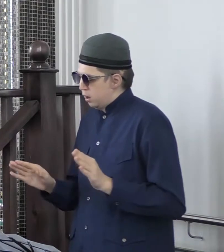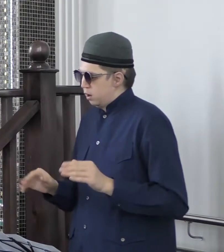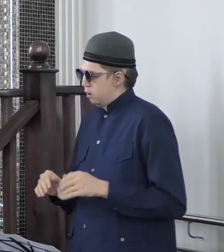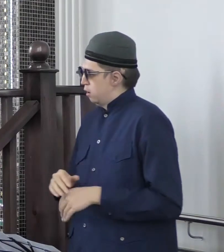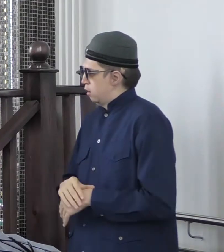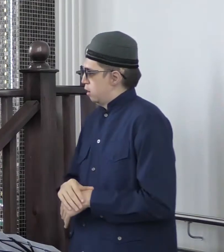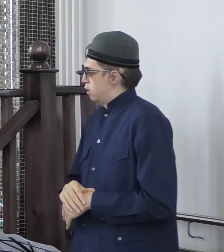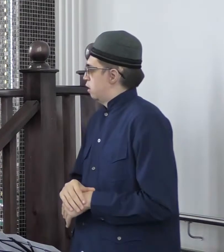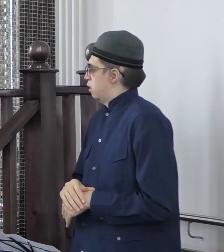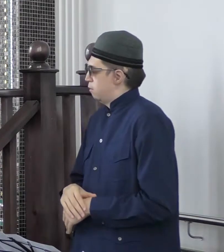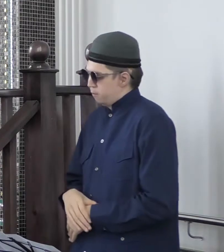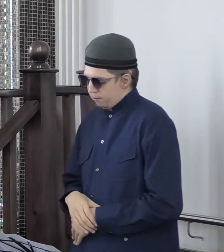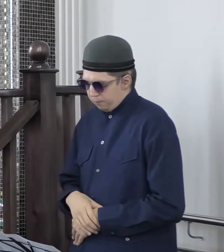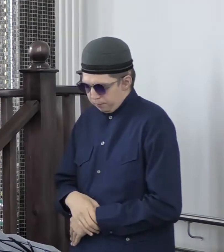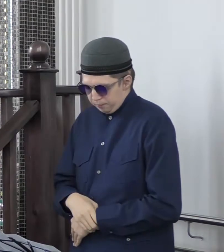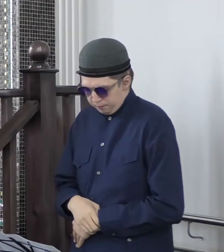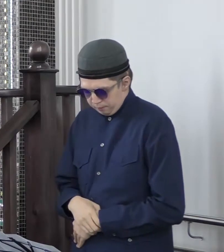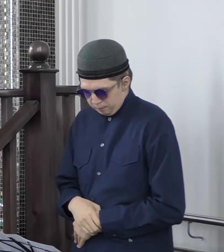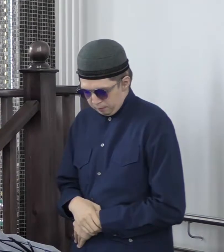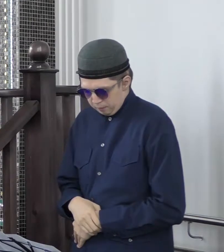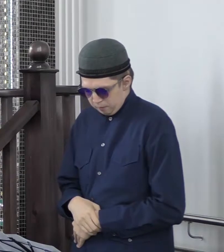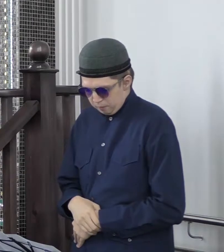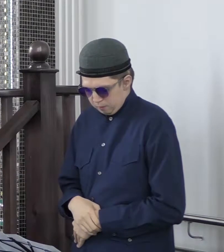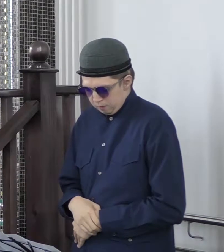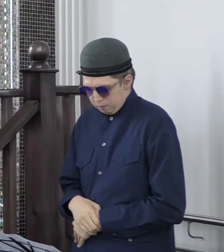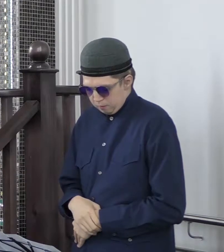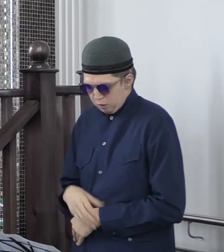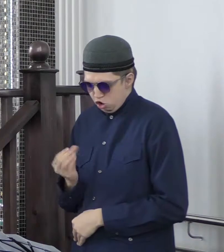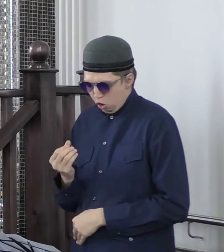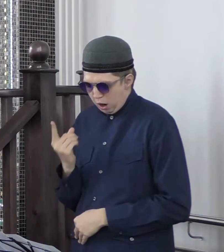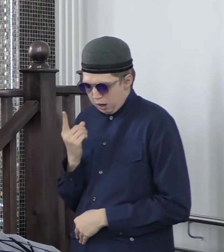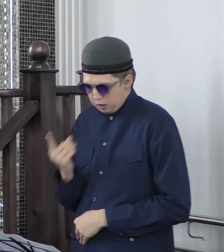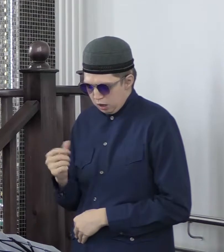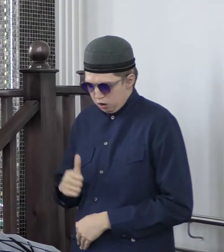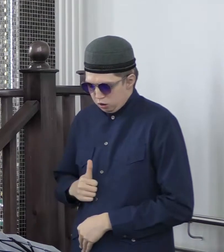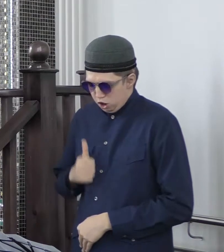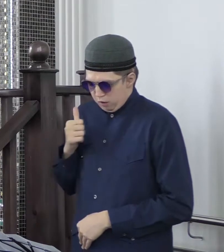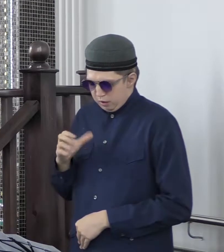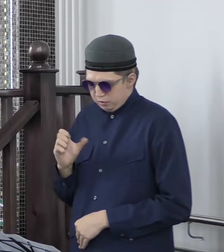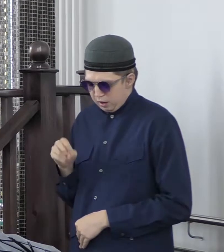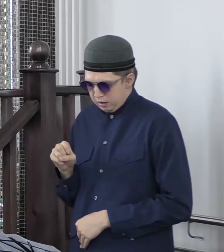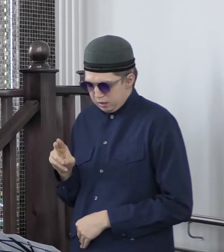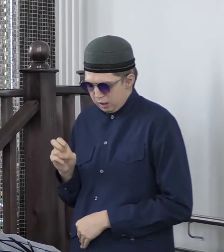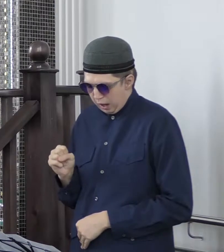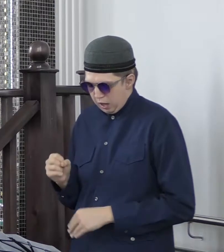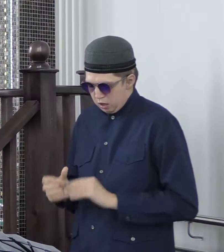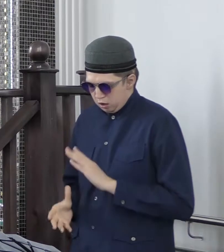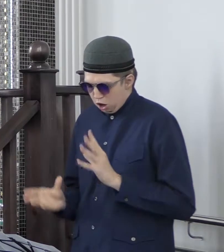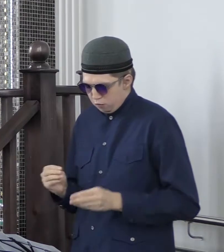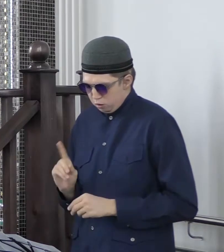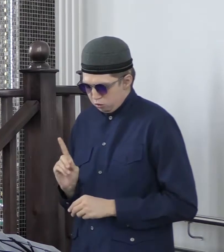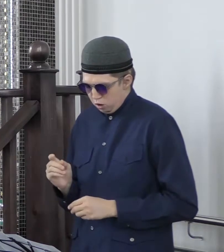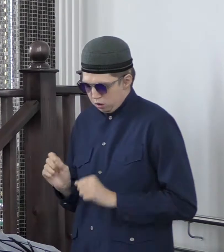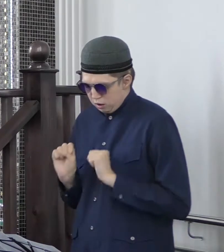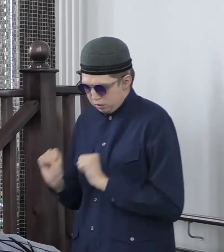نسالي يا أيها الذين آمنوا شو شو آياتك يجيش بس أولا تغطيش الله تعالى يكتب